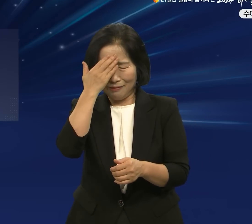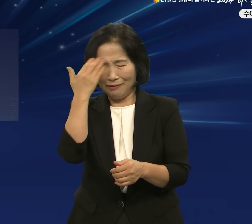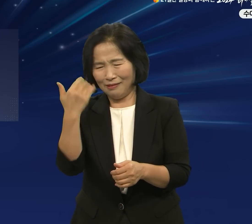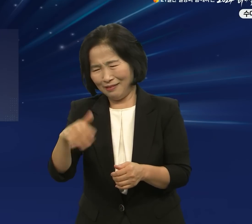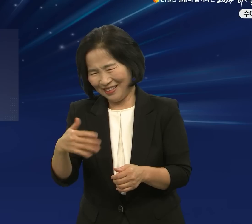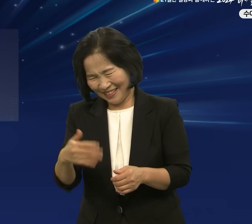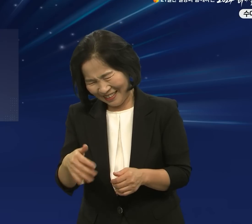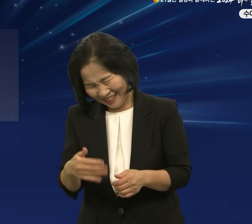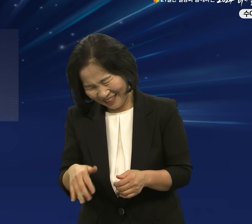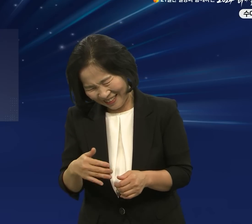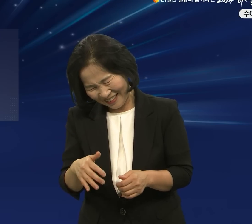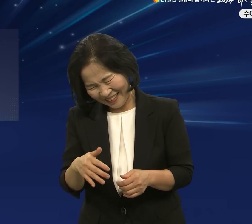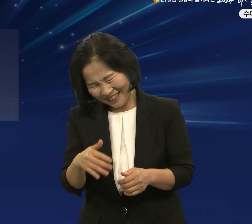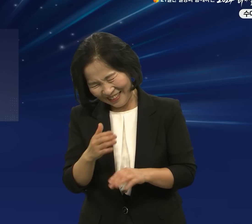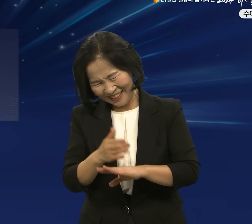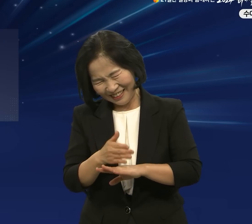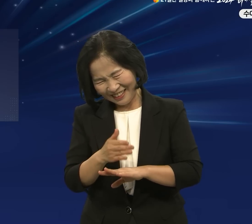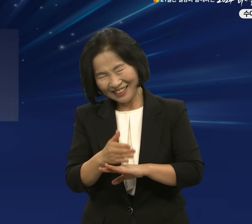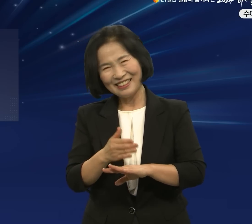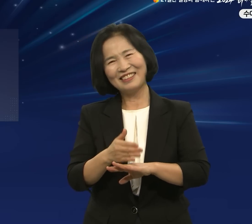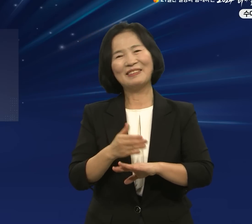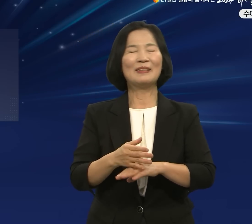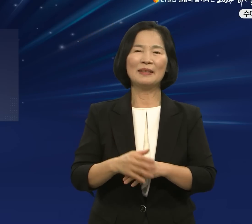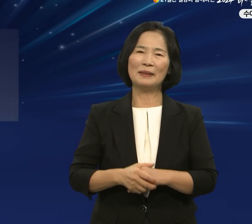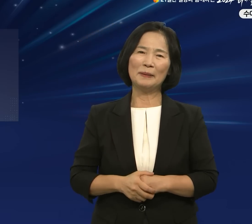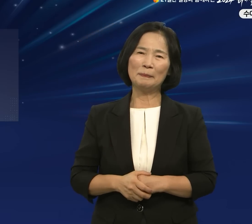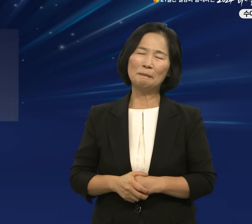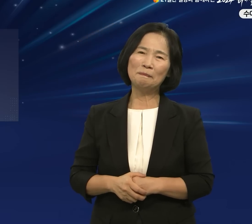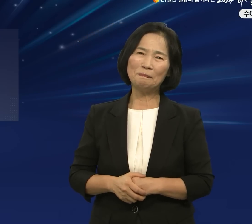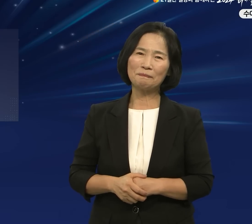사라져서 너무 고맙습니다.